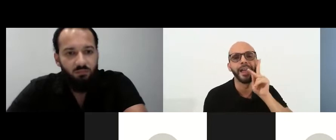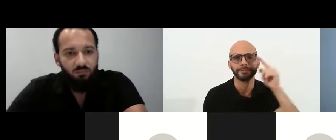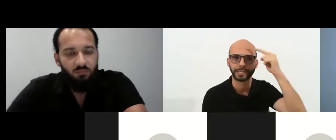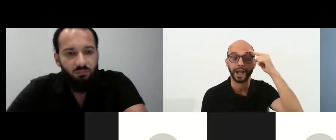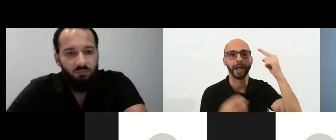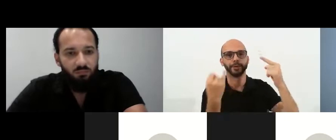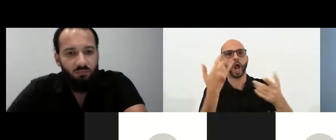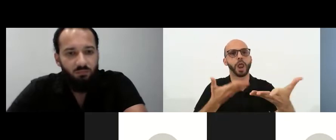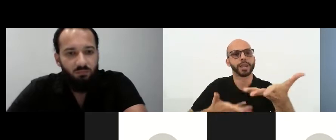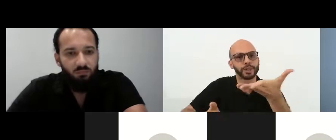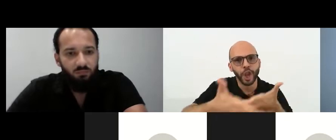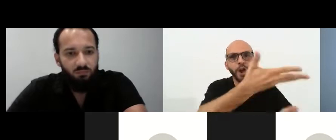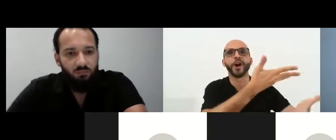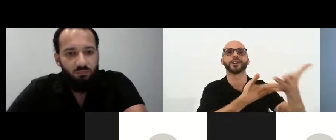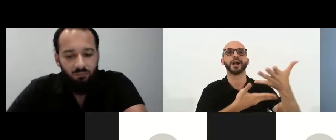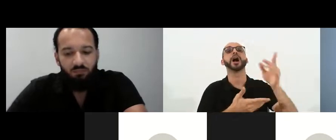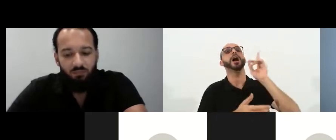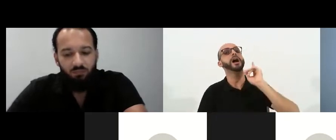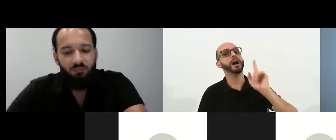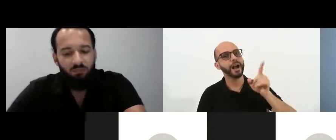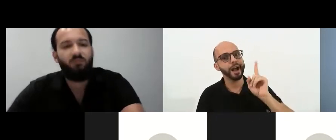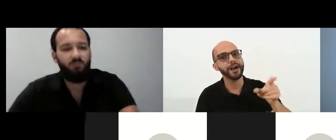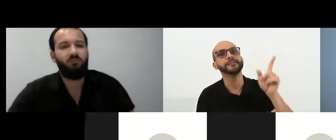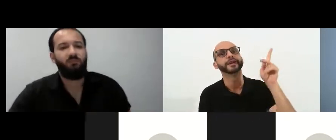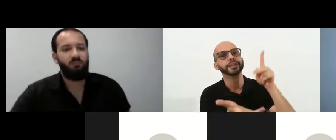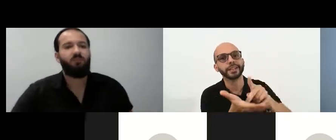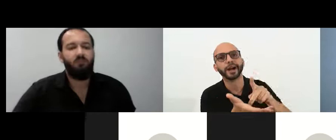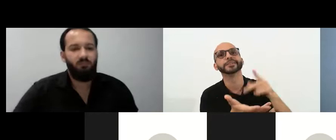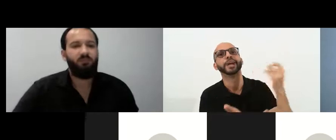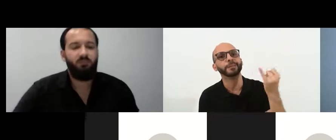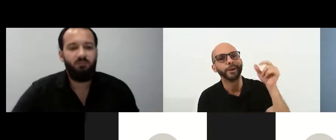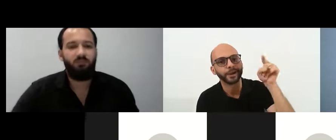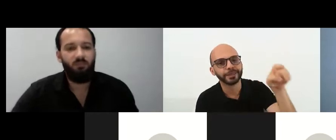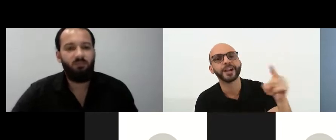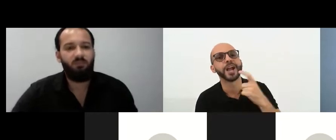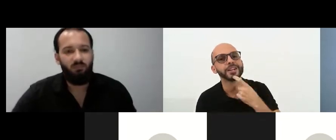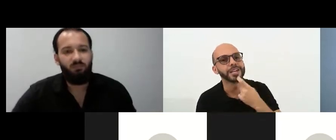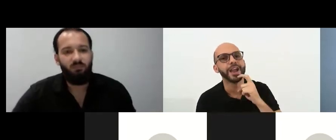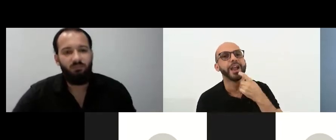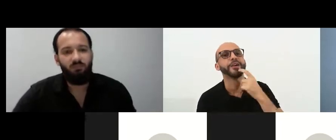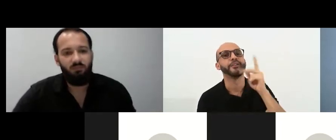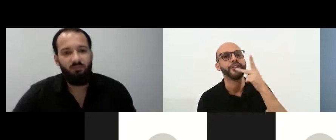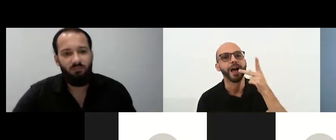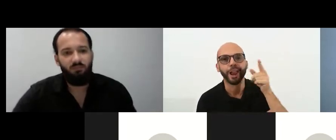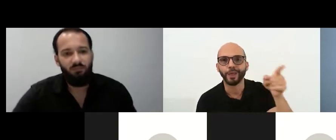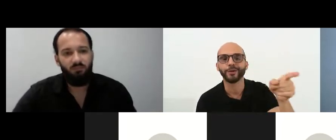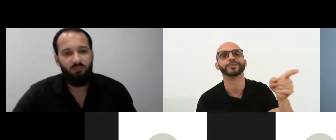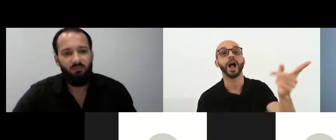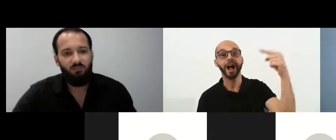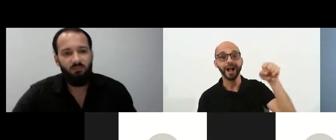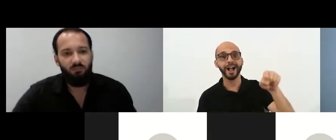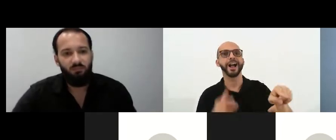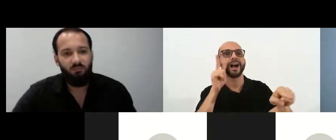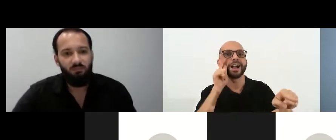dinâmicas, ele ficou pensando, a professora Grace Kelly também falando sobre essas interações, e eu refleti realmente, o